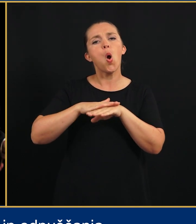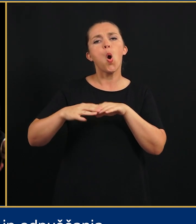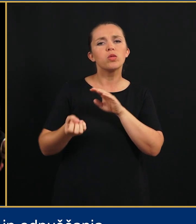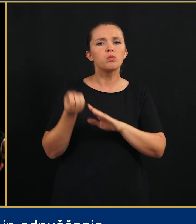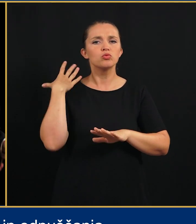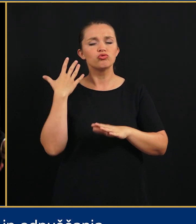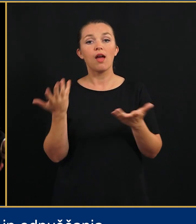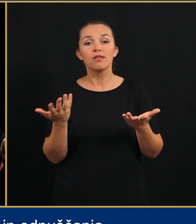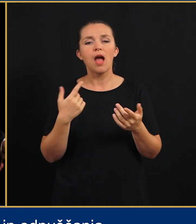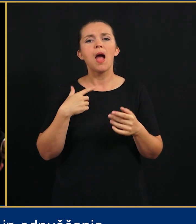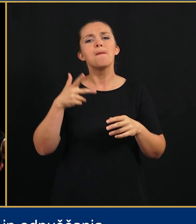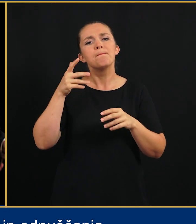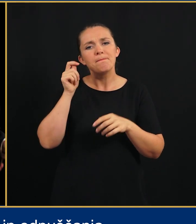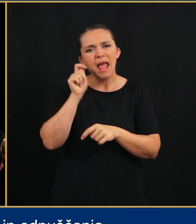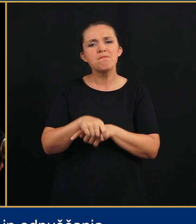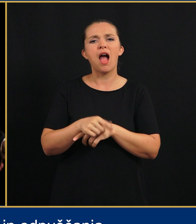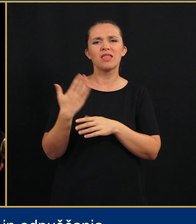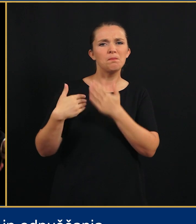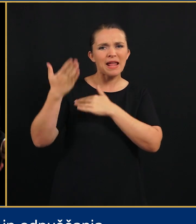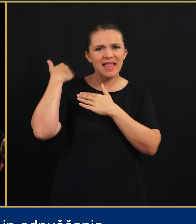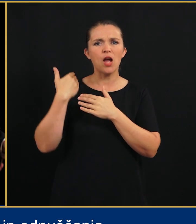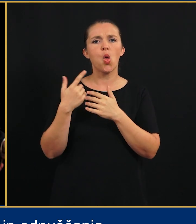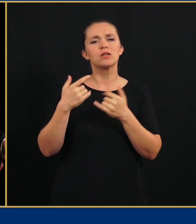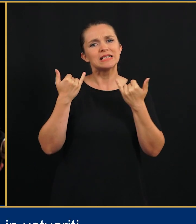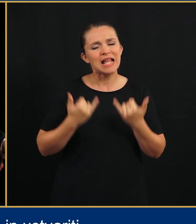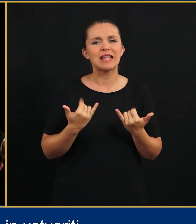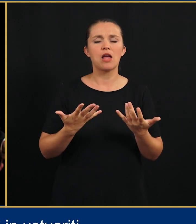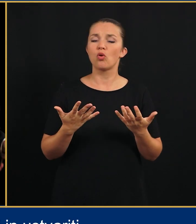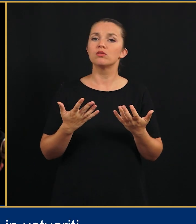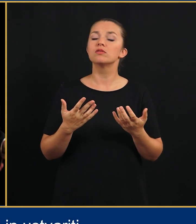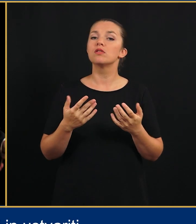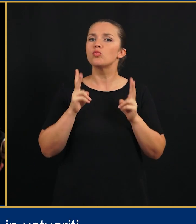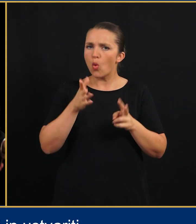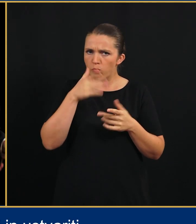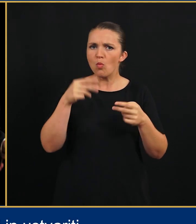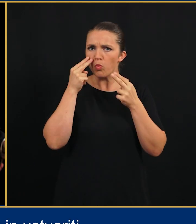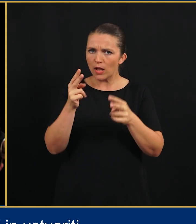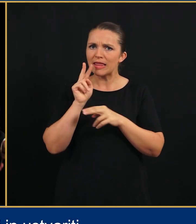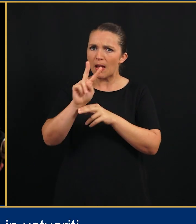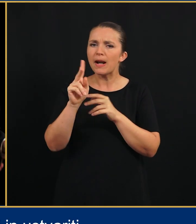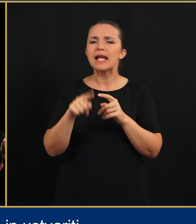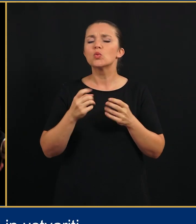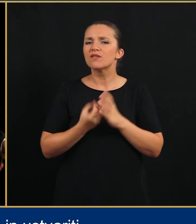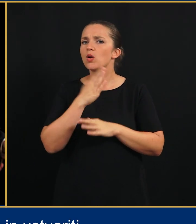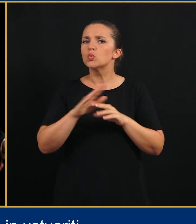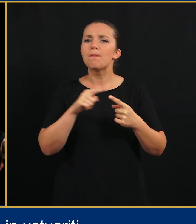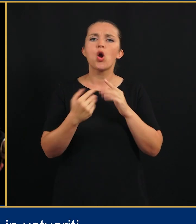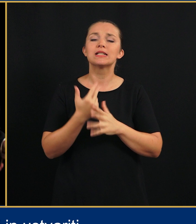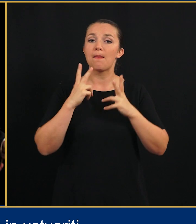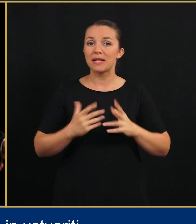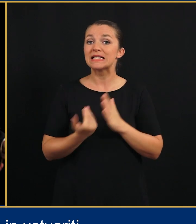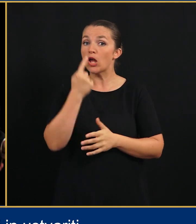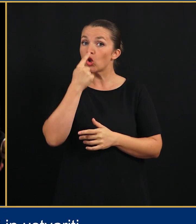odpuščanja, premagati spone preteklosti in sedanjosti. Zmogli bomo pogledati naprej in ustvariti vse pogoje za mir,